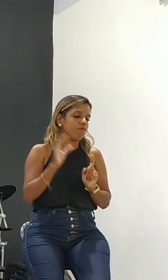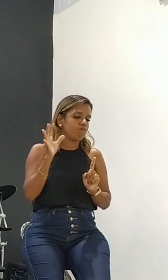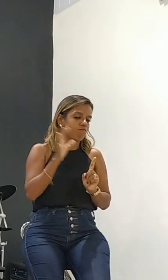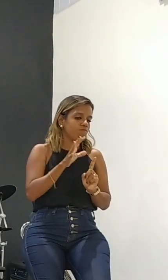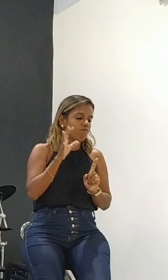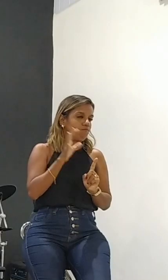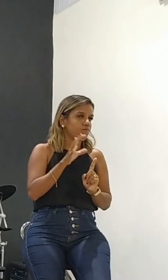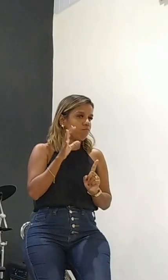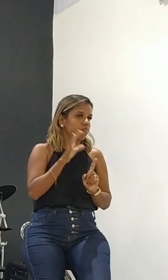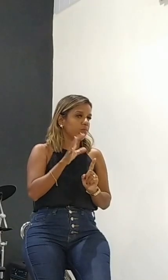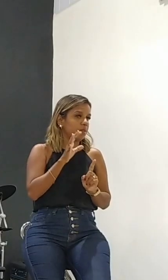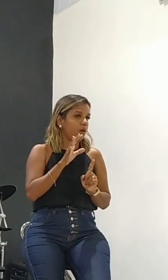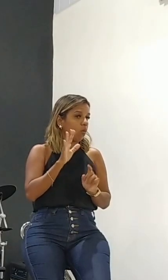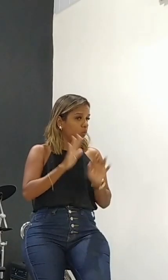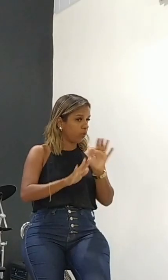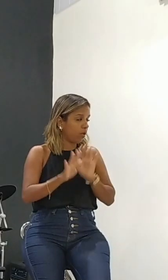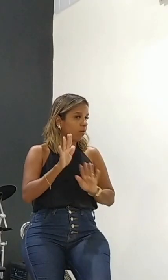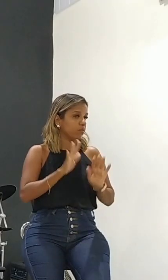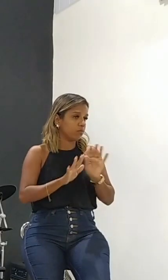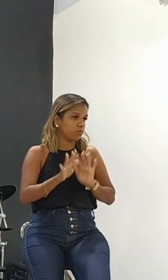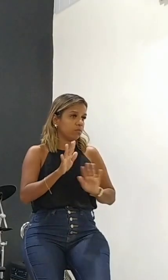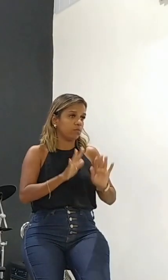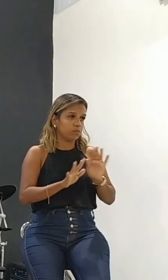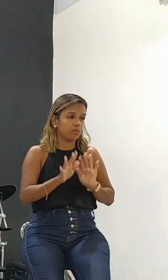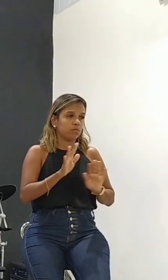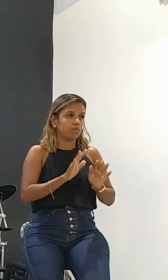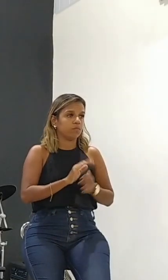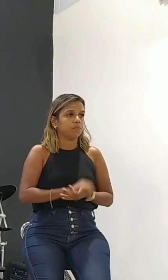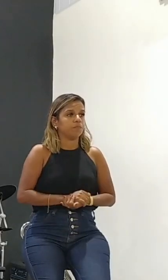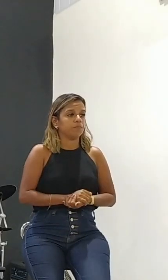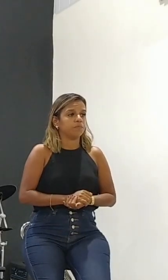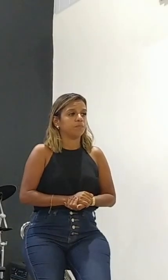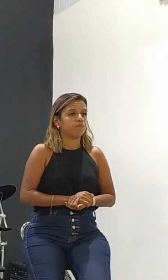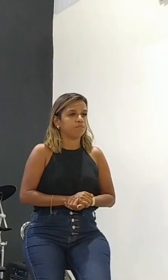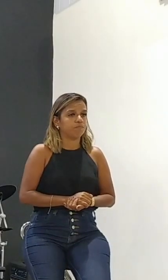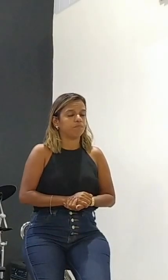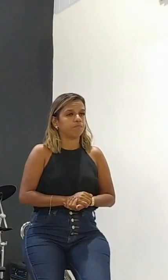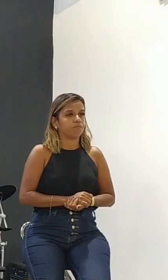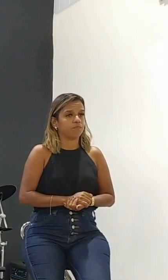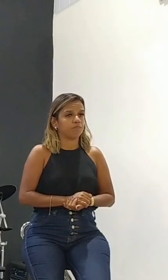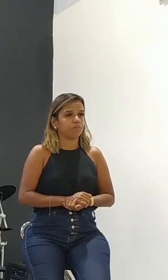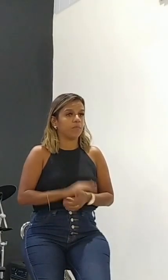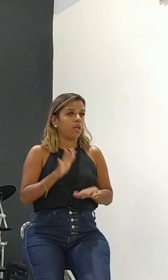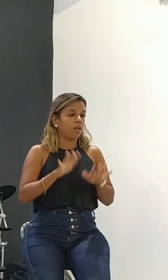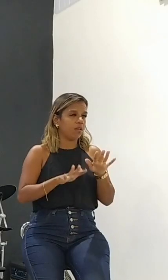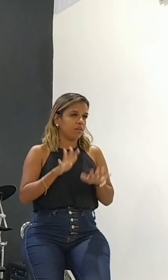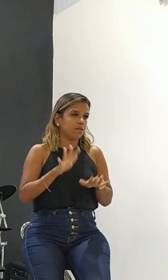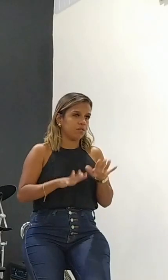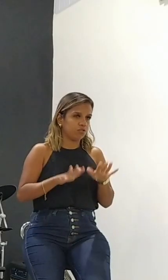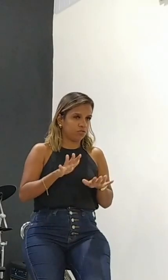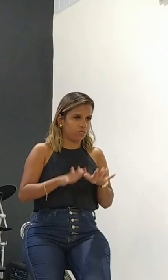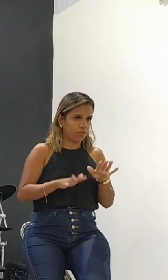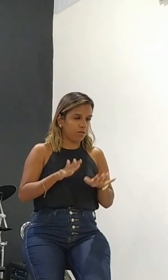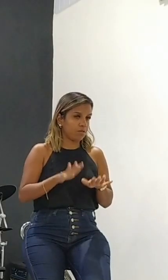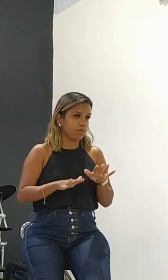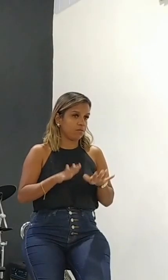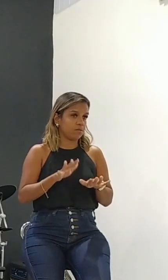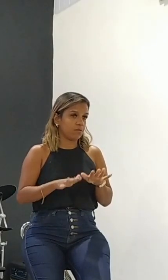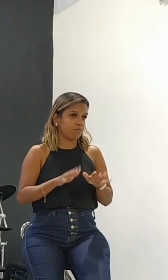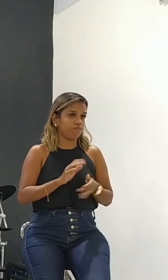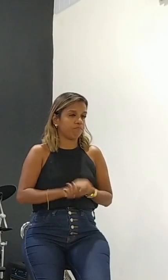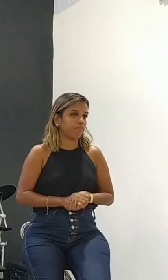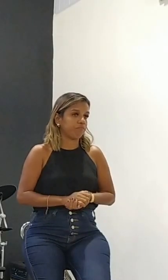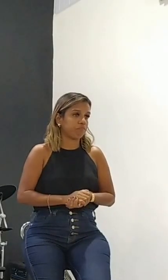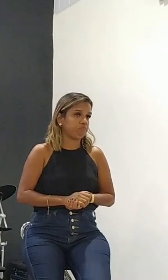aliança. Cuidado com as alianças. Cuidado com as alianças. Às vezes, essa aliança vai vir na